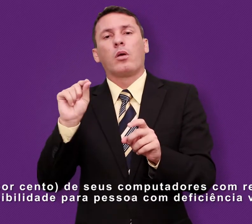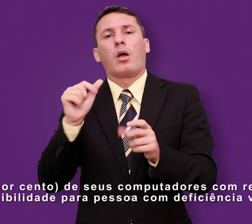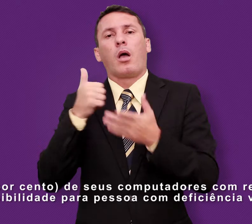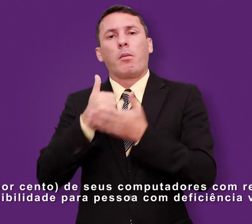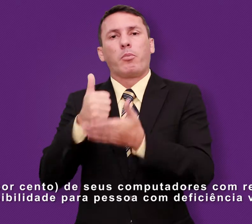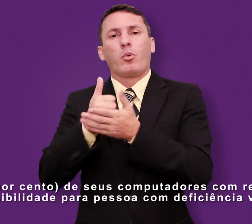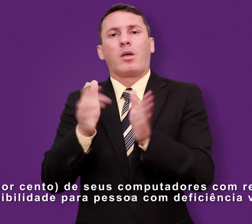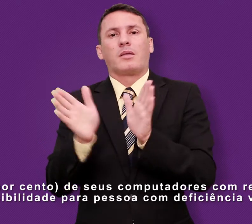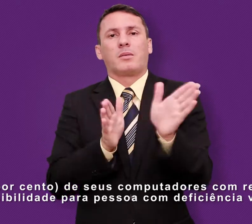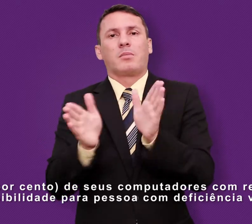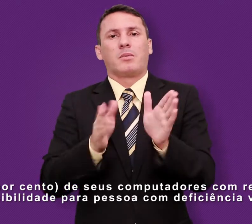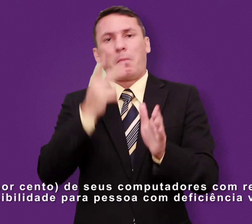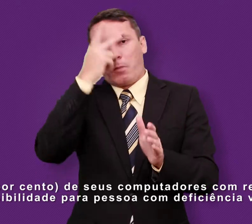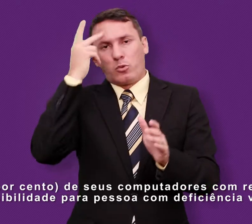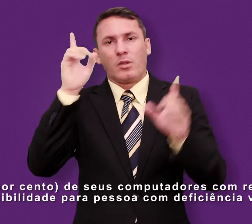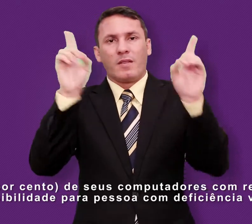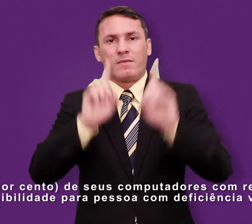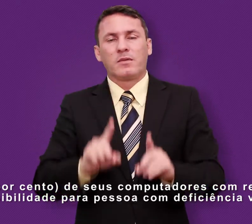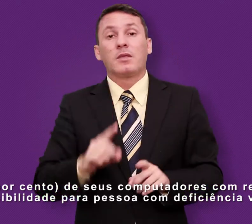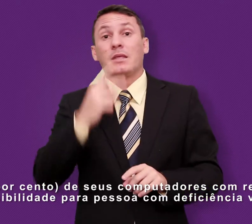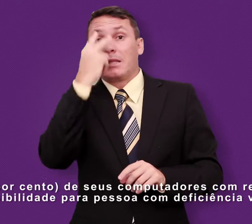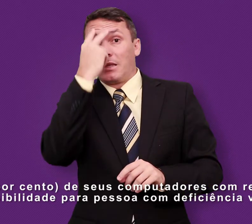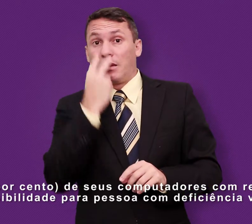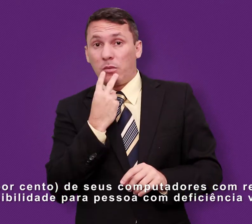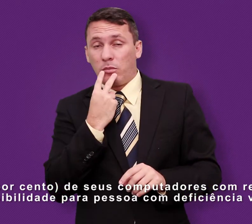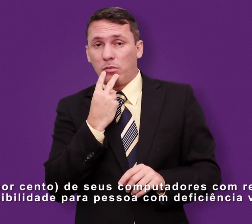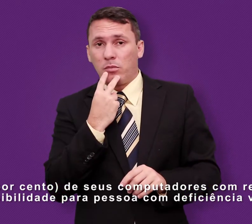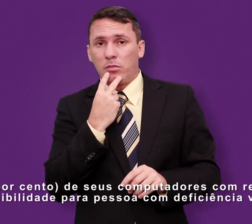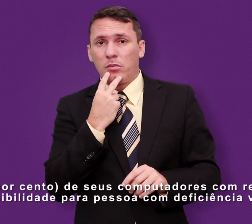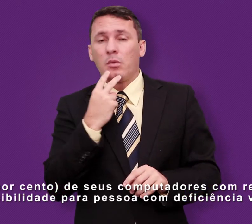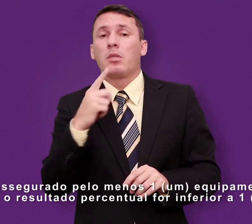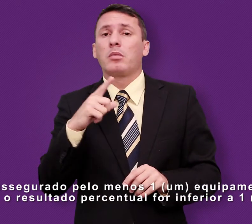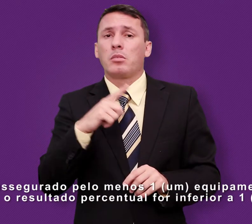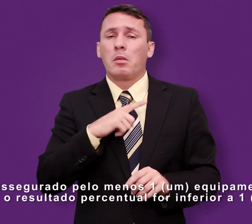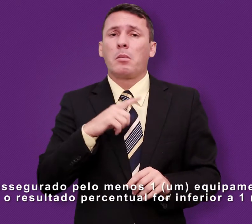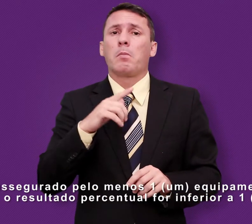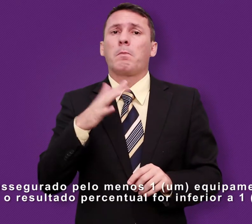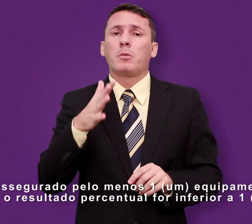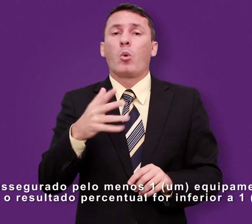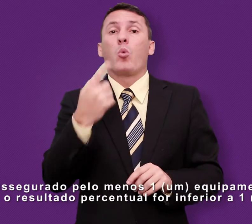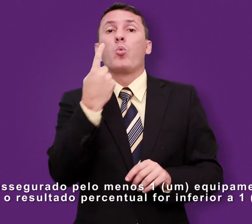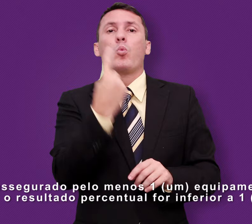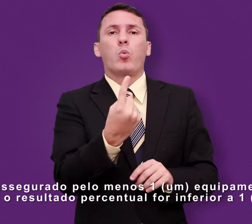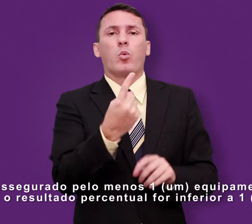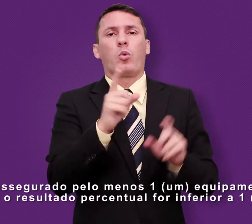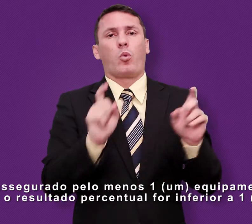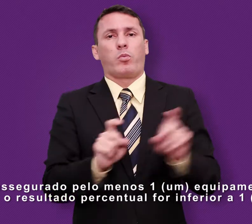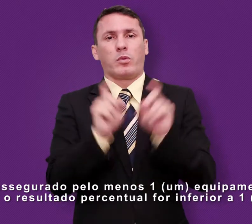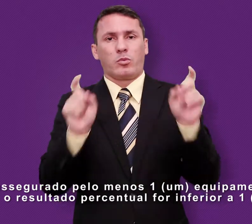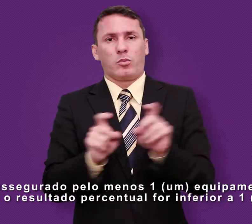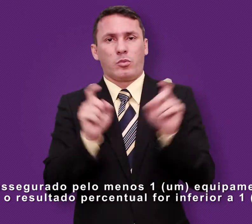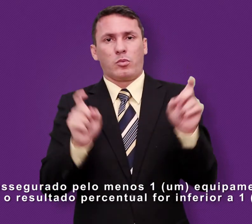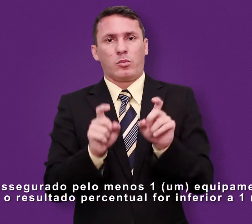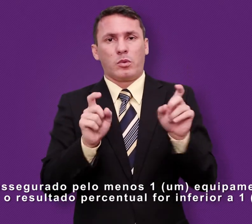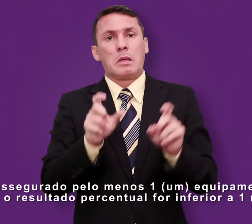recursos de acessibilidade para a pessoa com deficiência visual, sendo assegurado pelo menos um equipamento